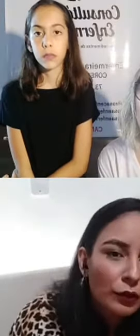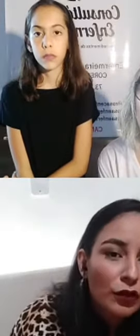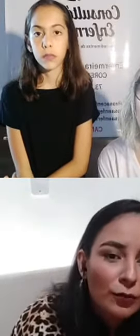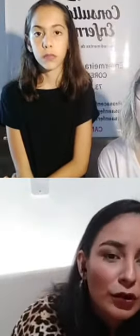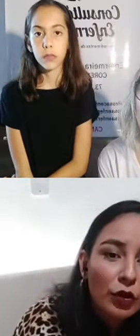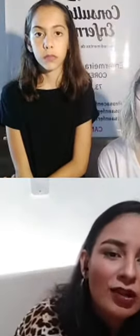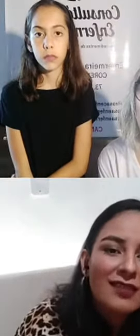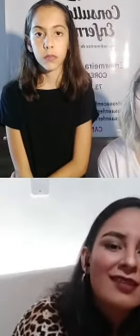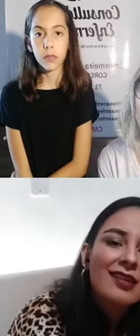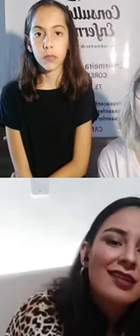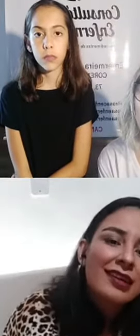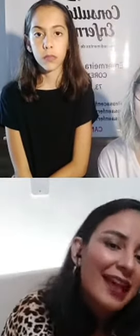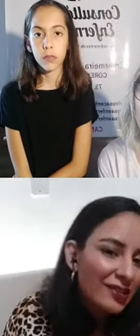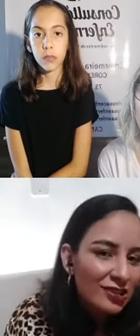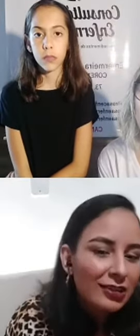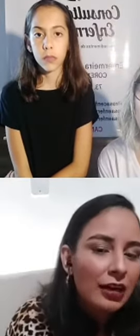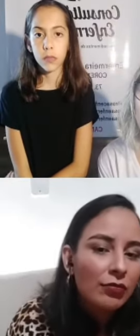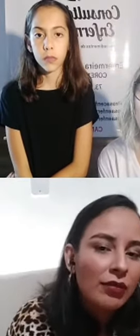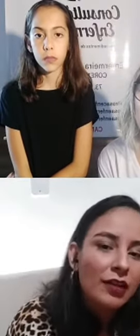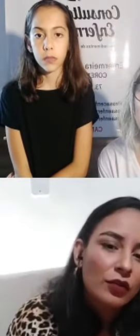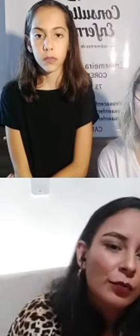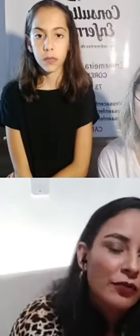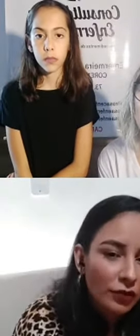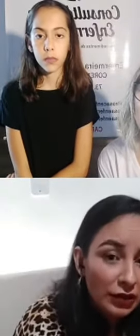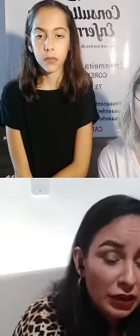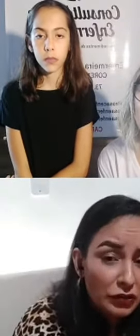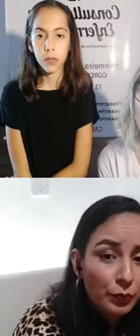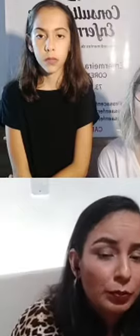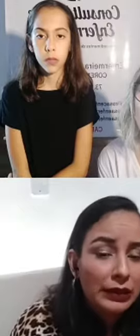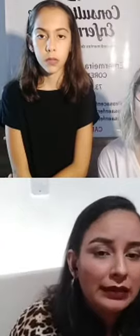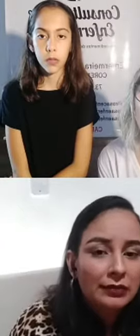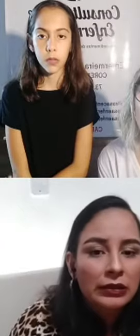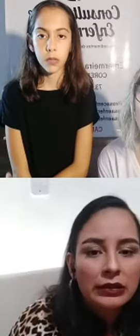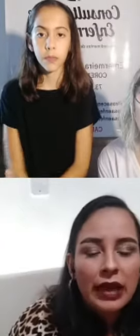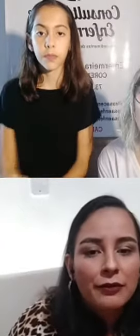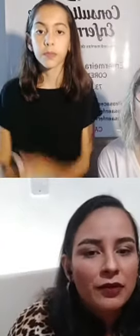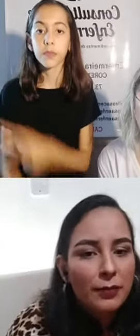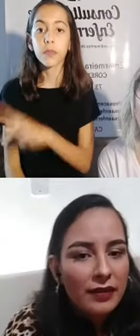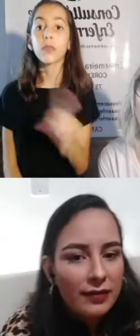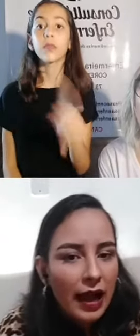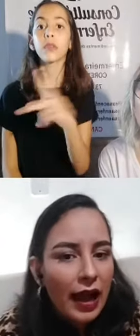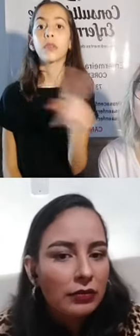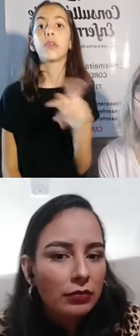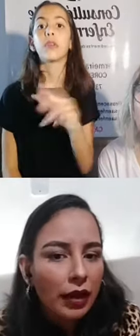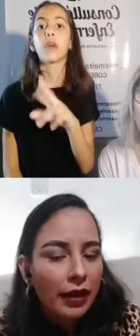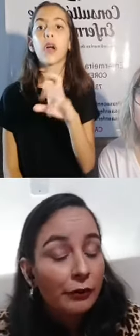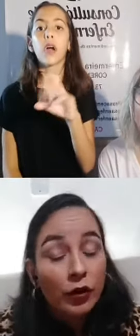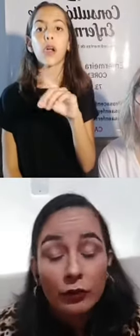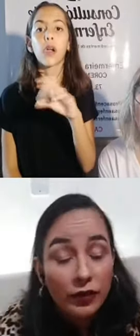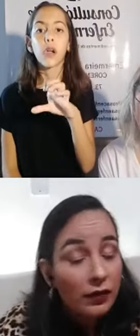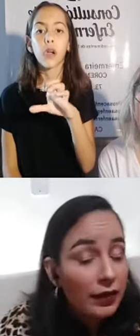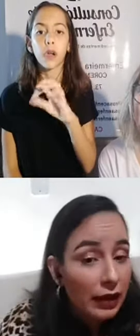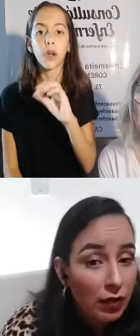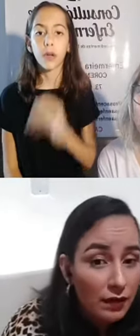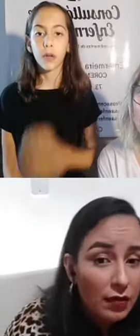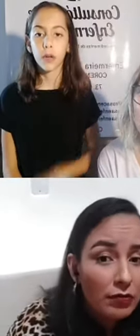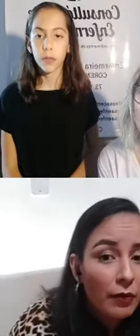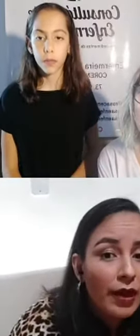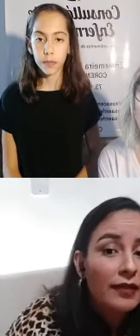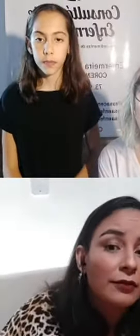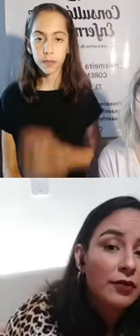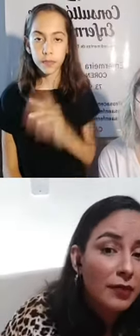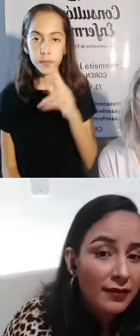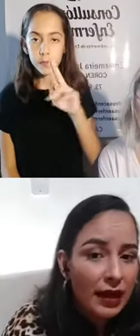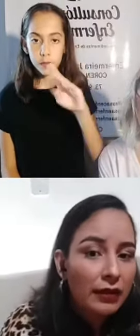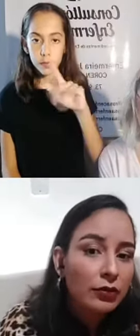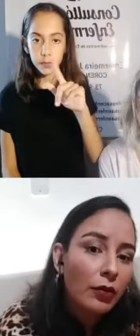assunção em 2002 e desde então eu sou professora da rede pública e aí fiz mestrado, fiz graduação na